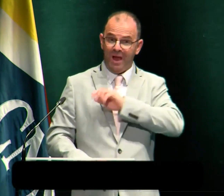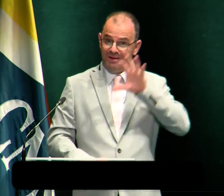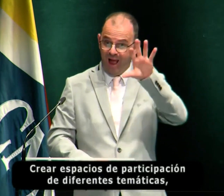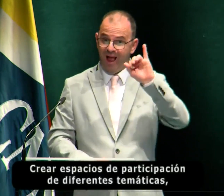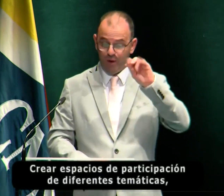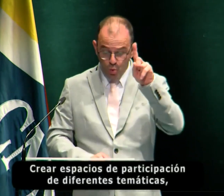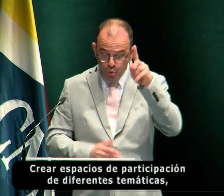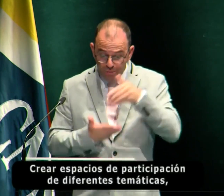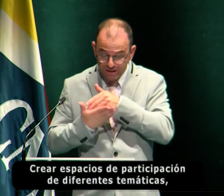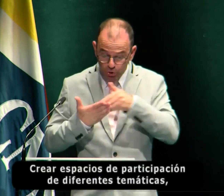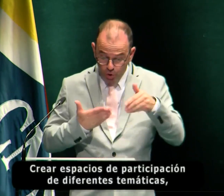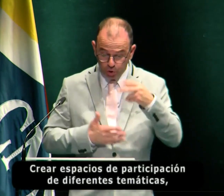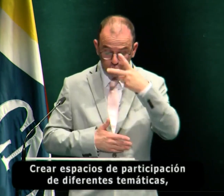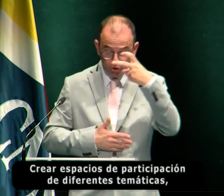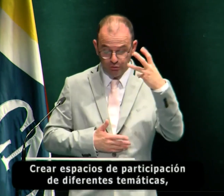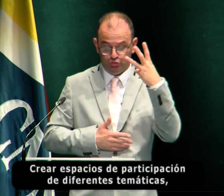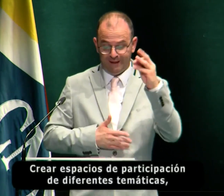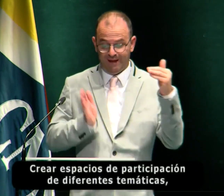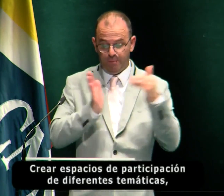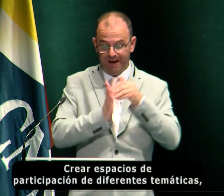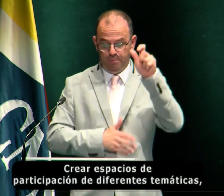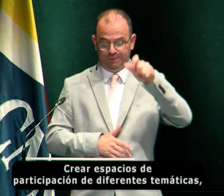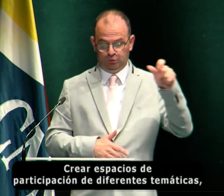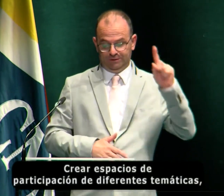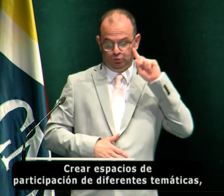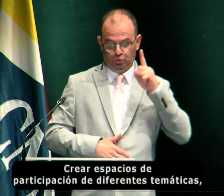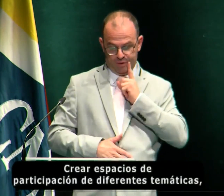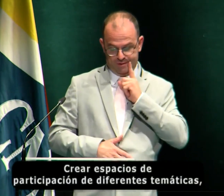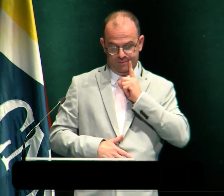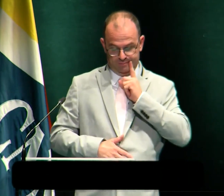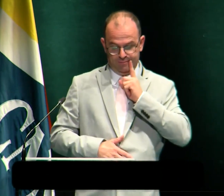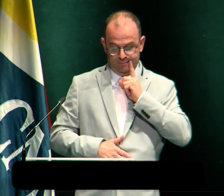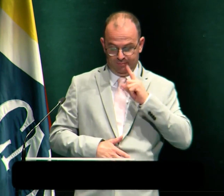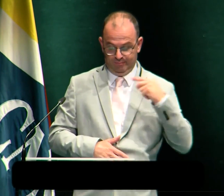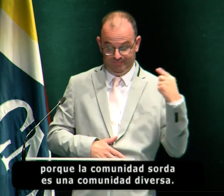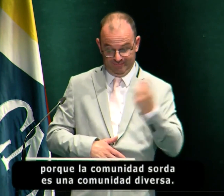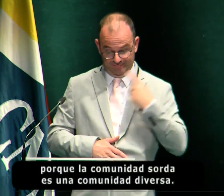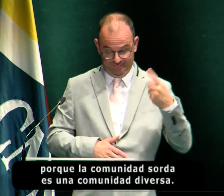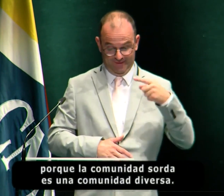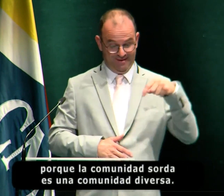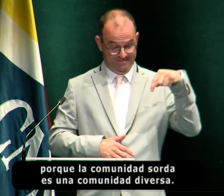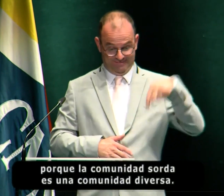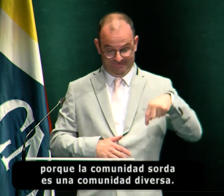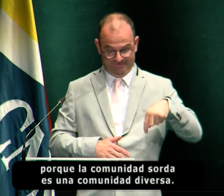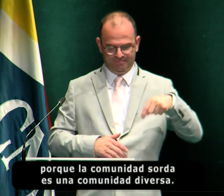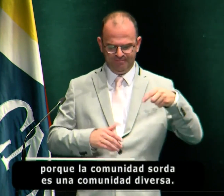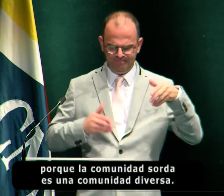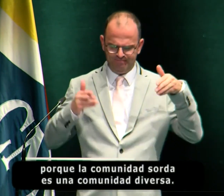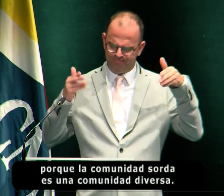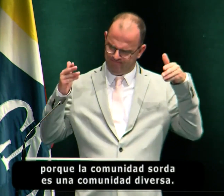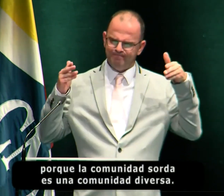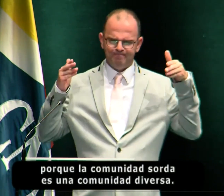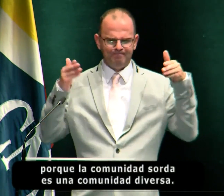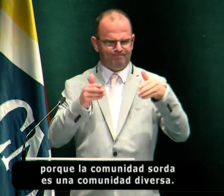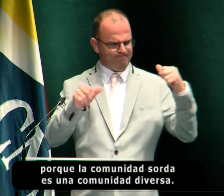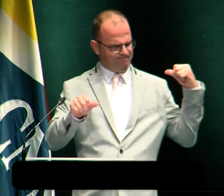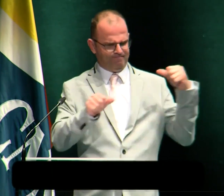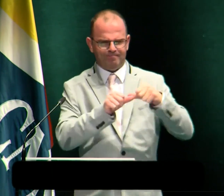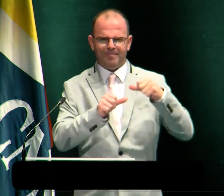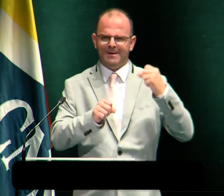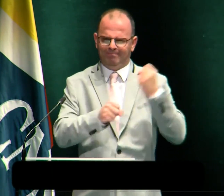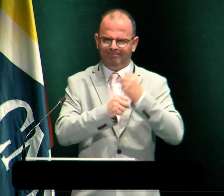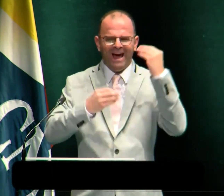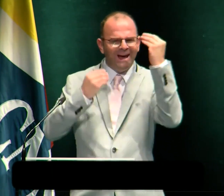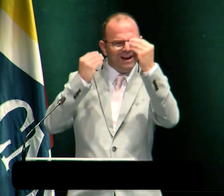diversa. En España hay 1.230.000 personas sordas